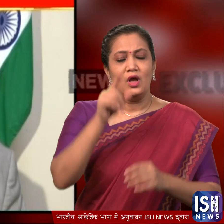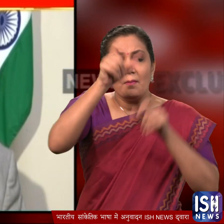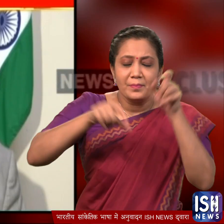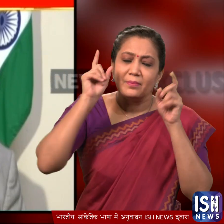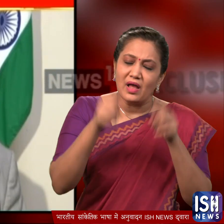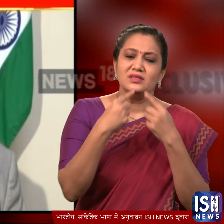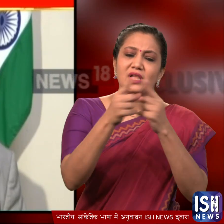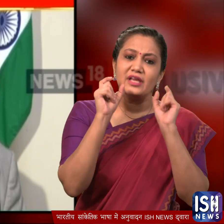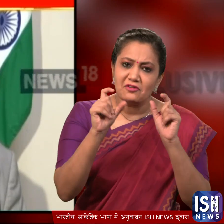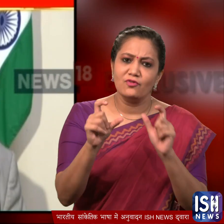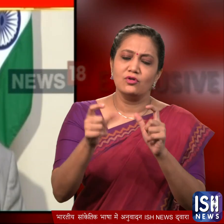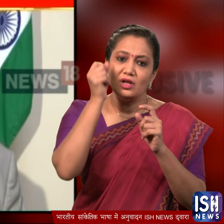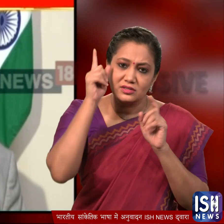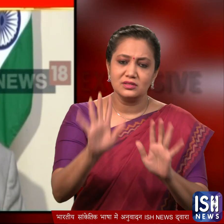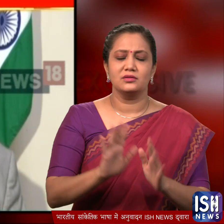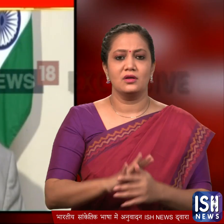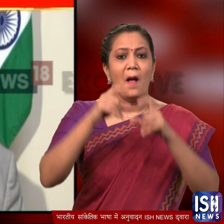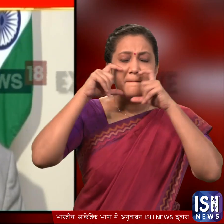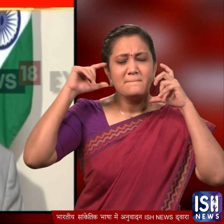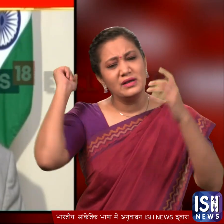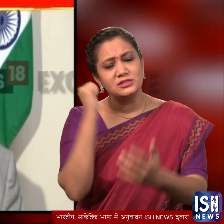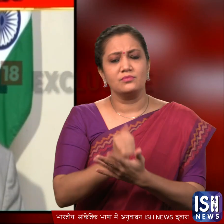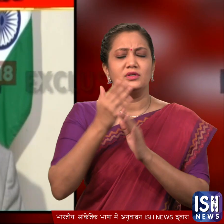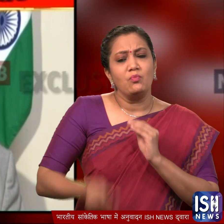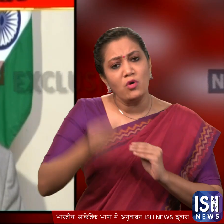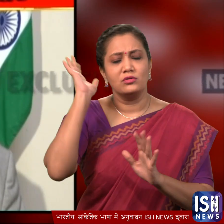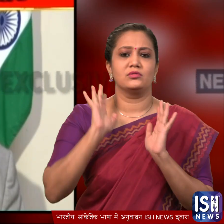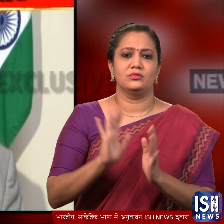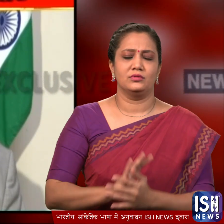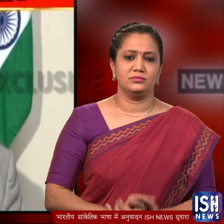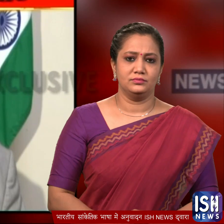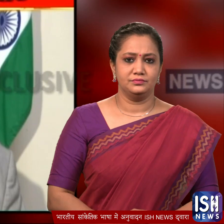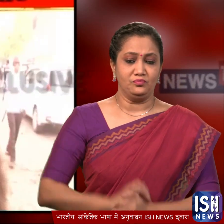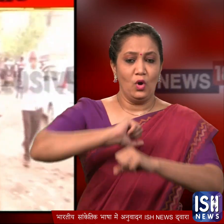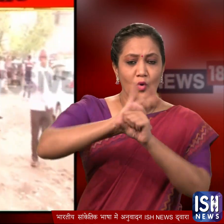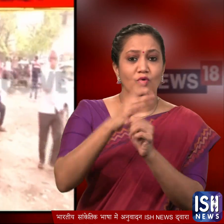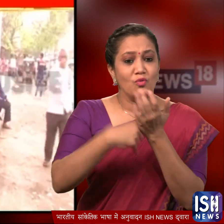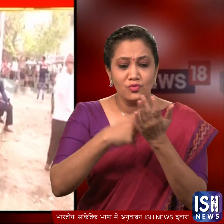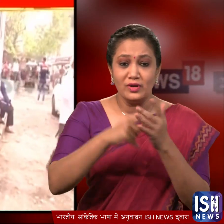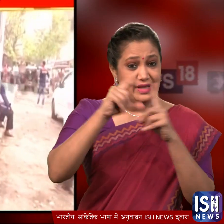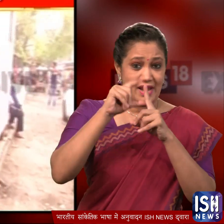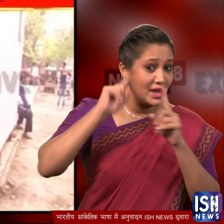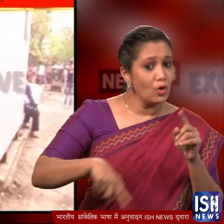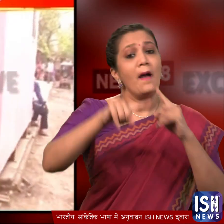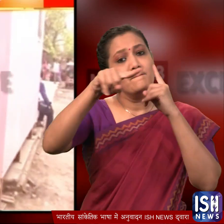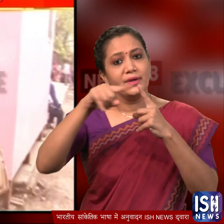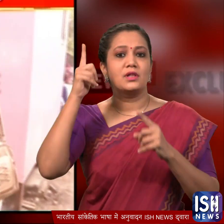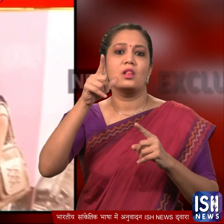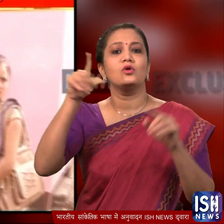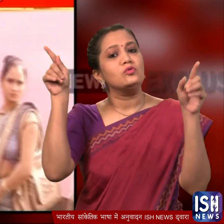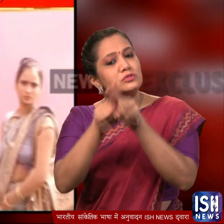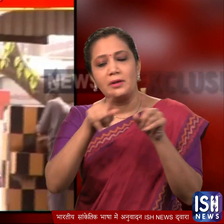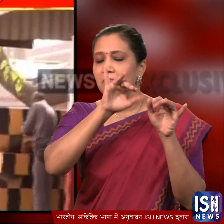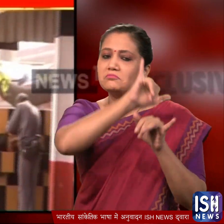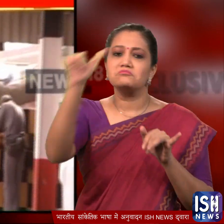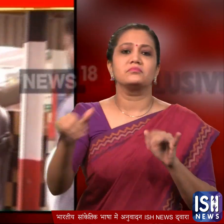को सतर्क रहने के लिए भी हम कह रहे हैं कि लोग सतर्क रहें, मास्क का प्रयोग ज़्यादा से ज़्यादा करें। कोरोना नियमों को सिर्फ दिल्ली के लोग ही नहीं भूले, बल्कि लखनऊ